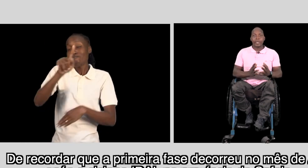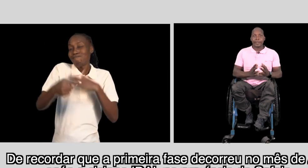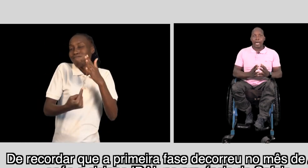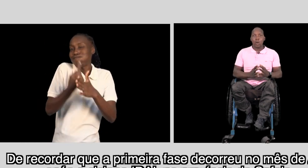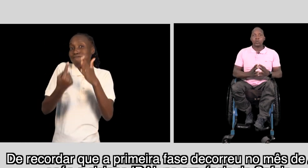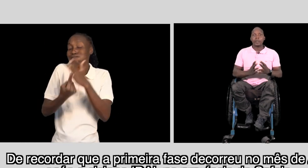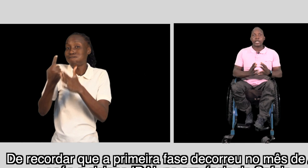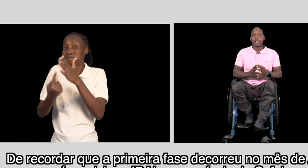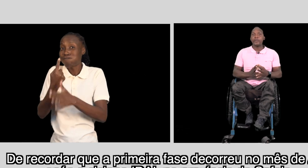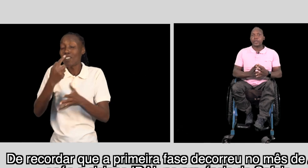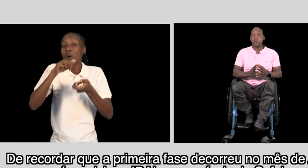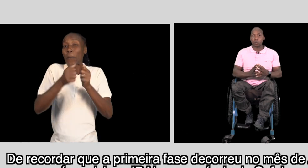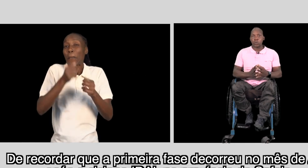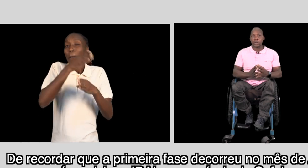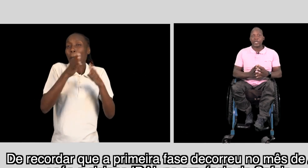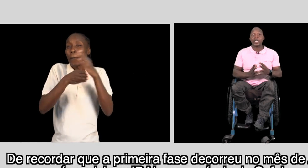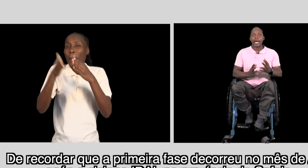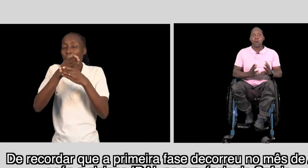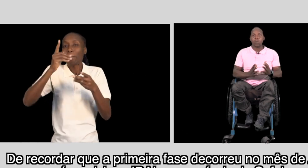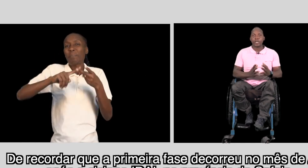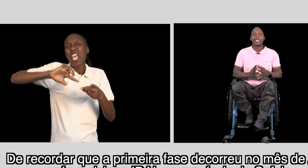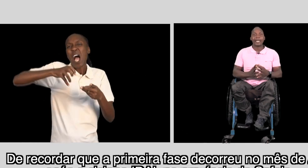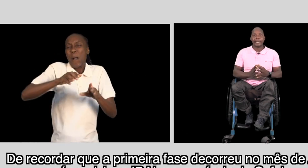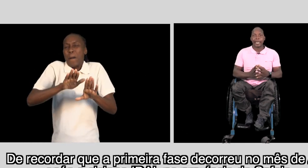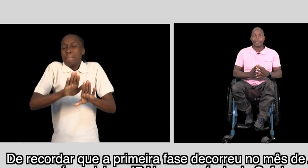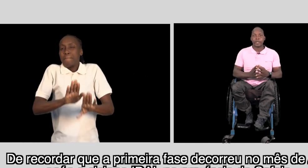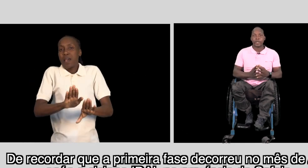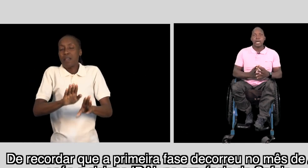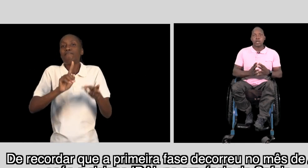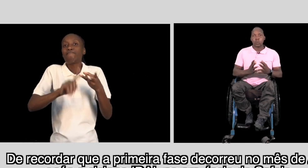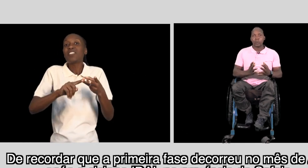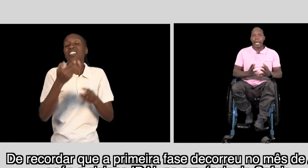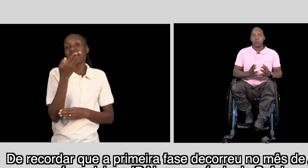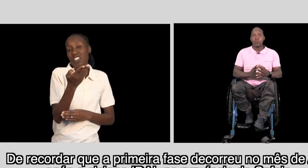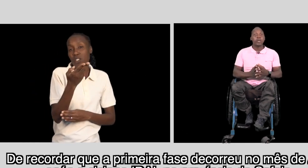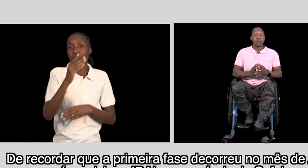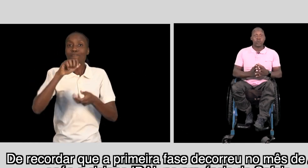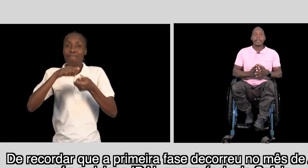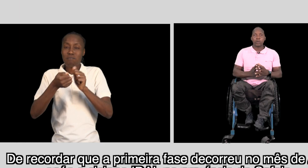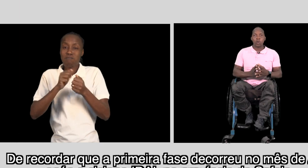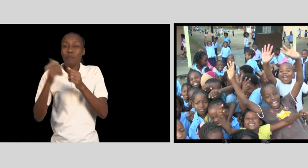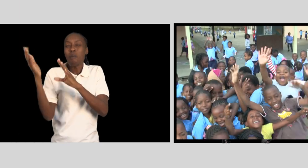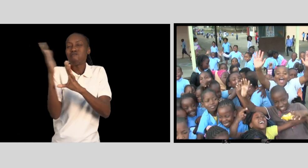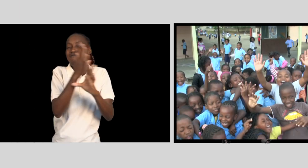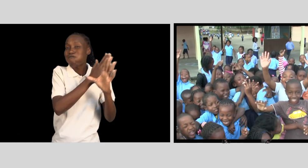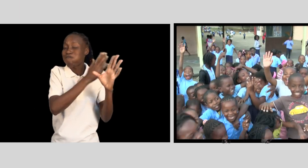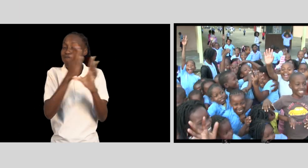fase decorreu nos meses de abril após ciclone Idai, na província de Sofala.